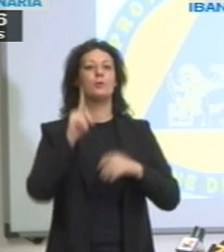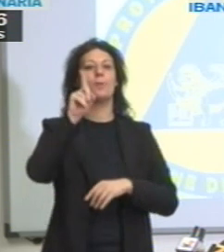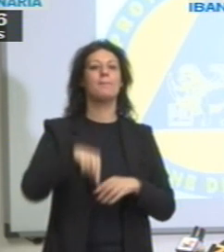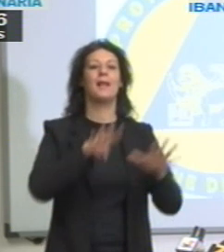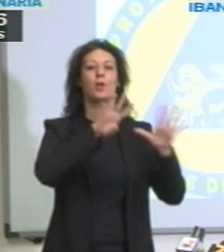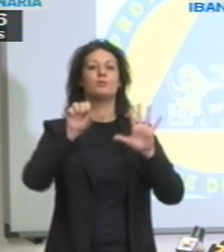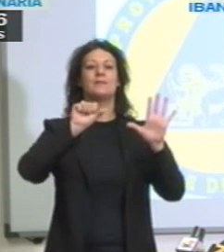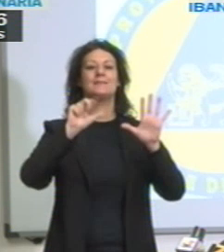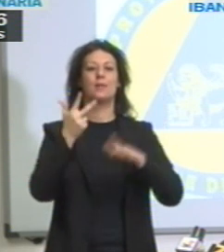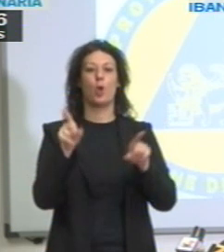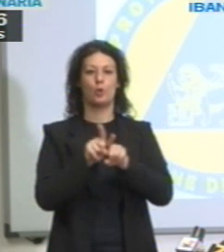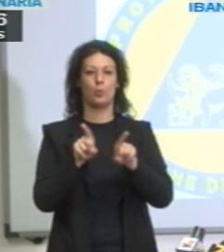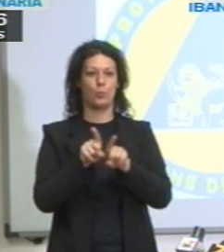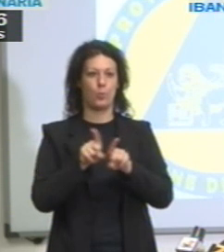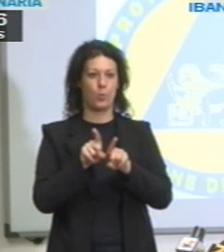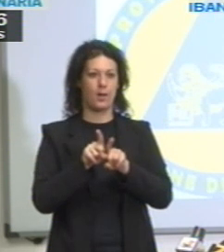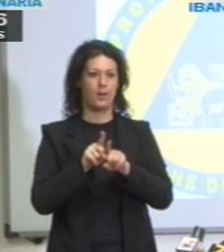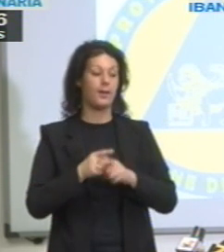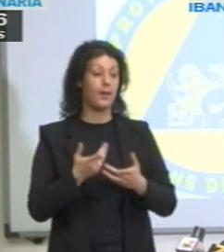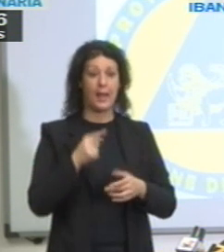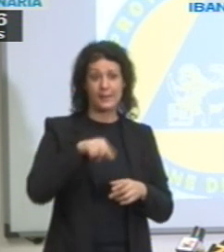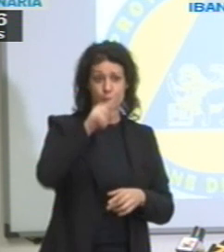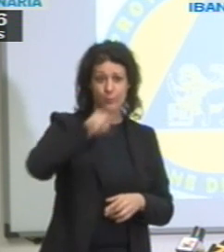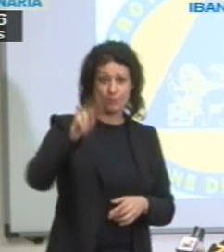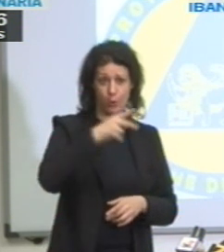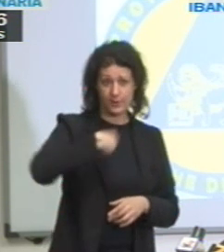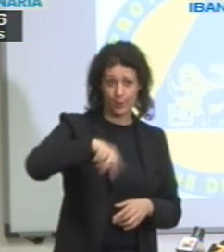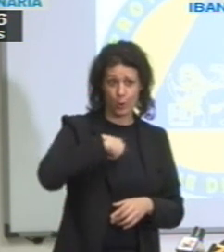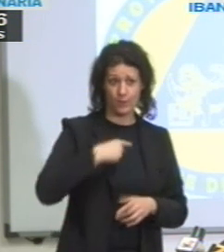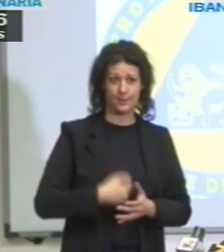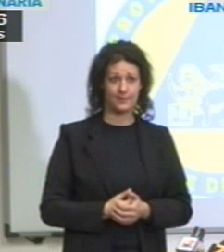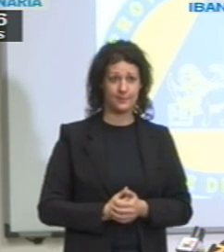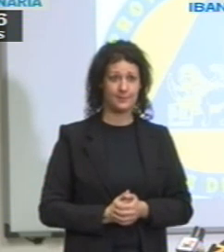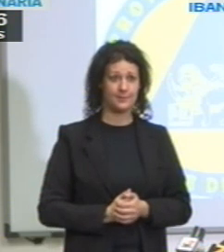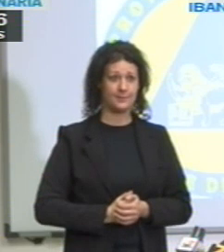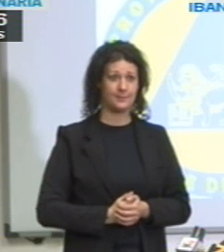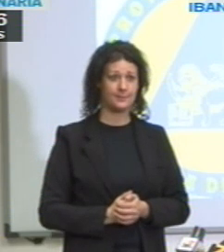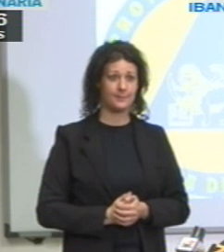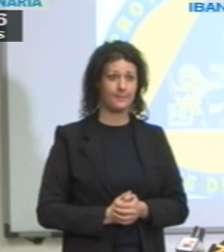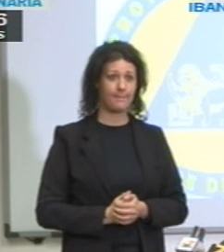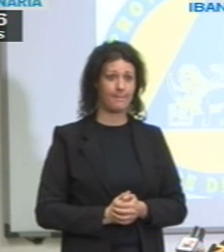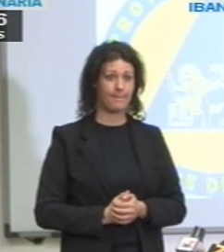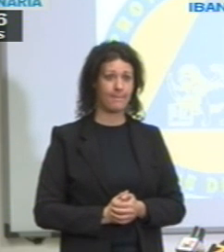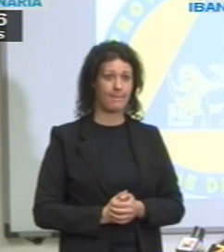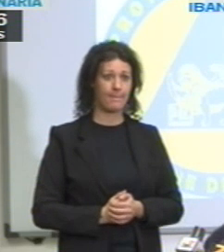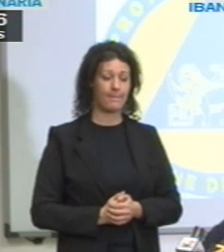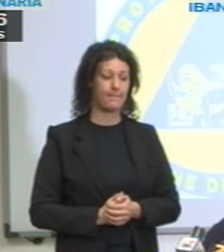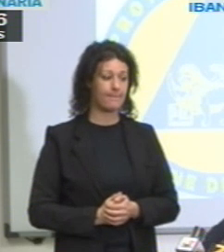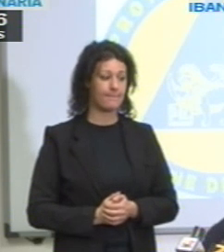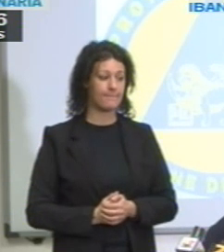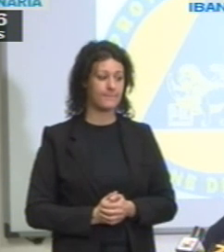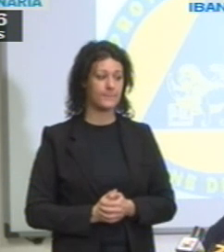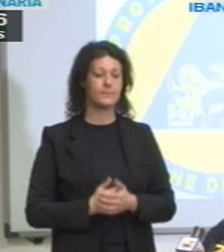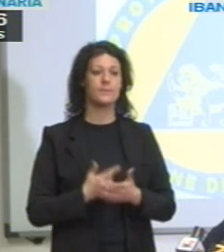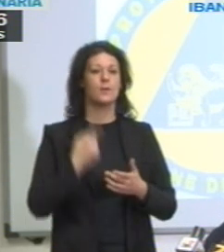Ecco, certamente, siamo diventati anche noi nostalgici del 68. Non so Salvini dove l'abbia fatto il 68, francamente. Ecco, detto questo... Io in